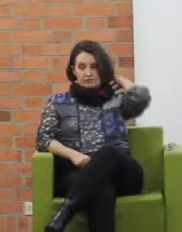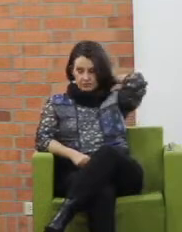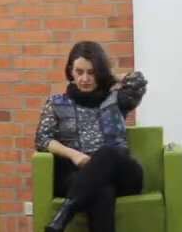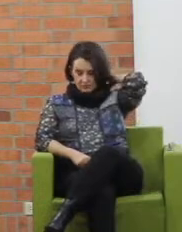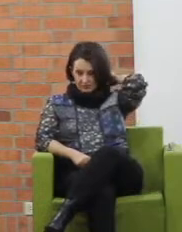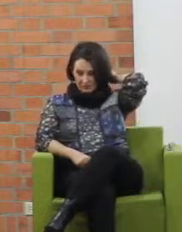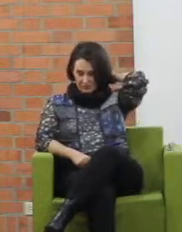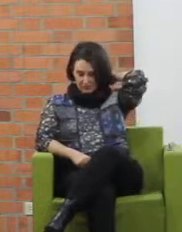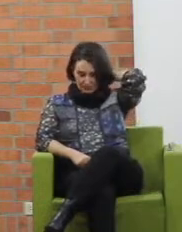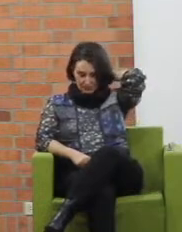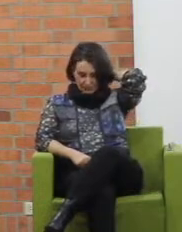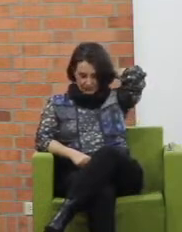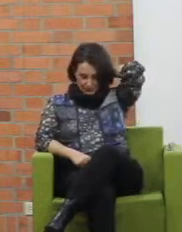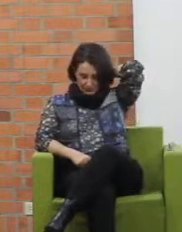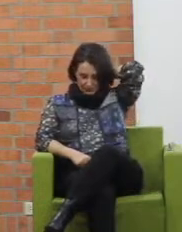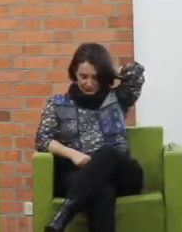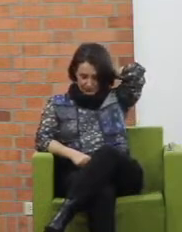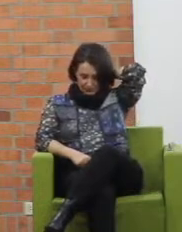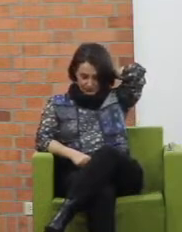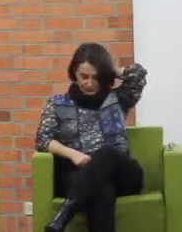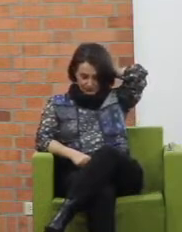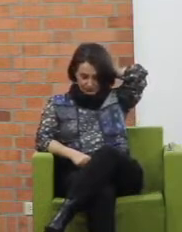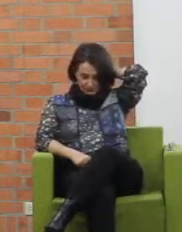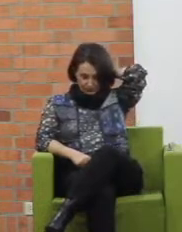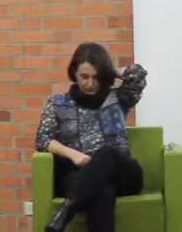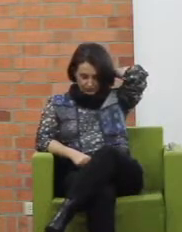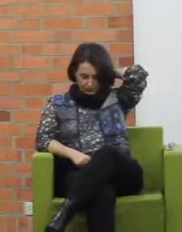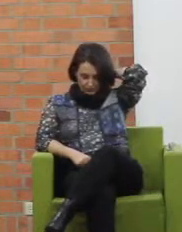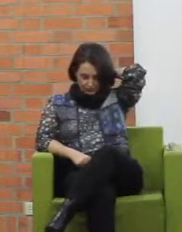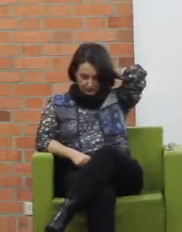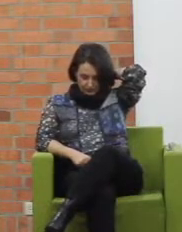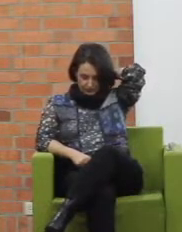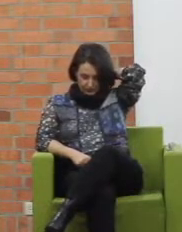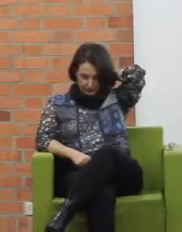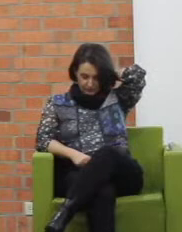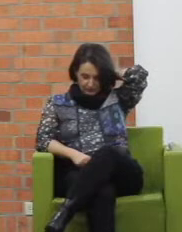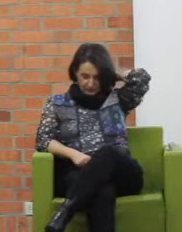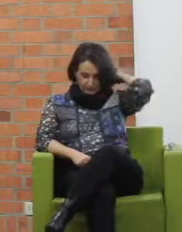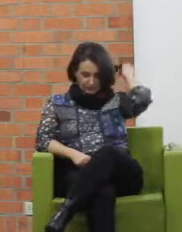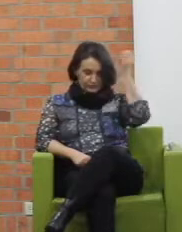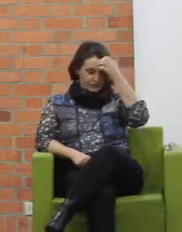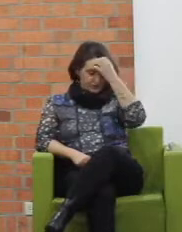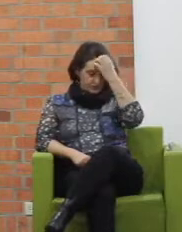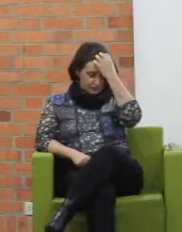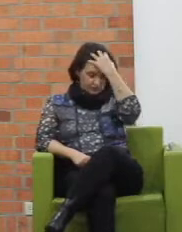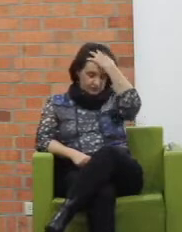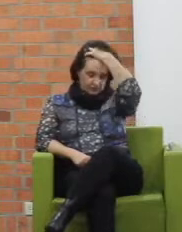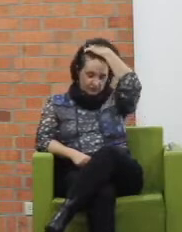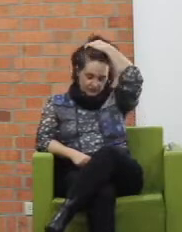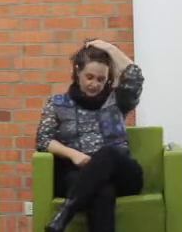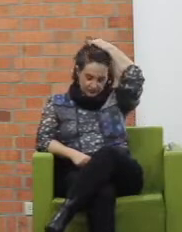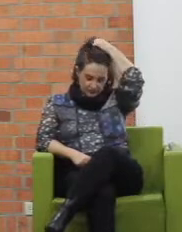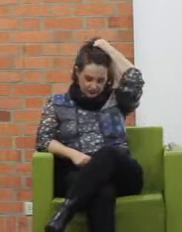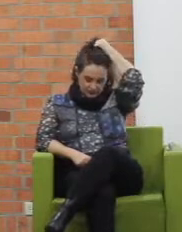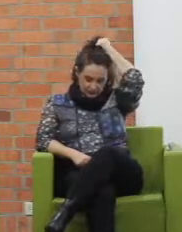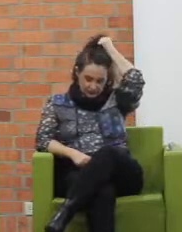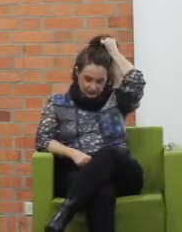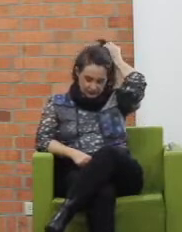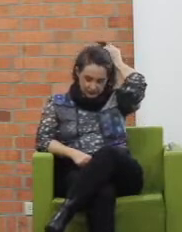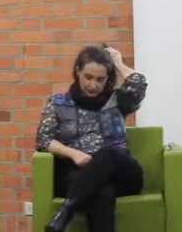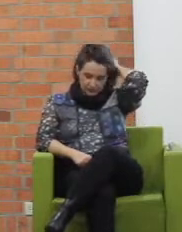las intersecciones entre discapacidad género migración y violencias estructurales e